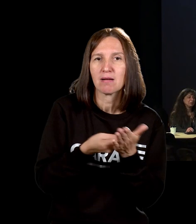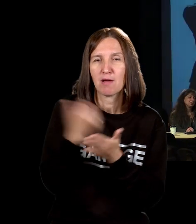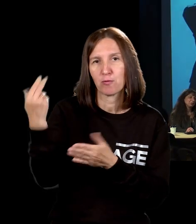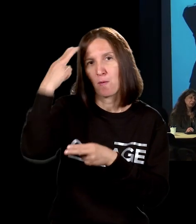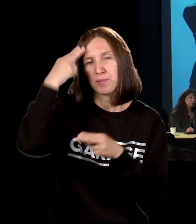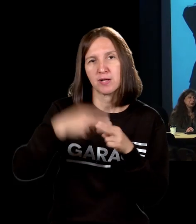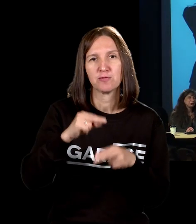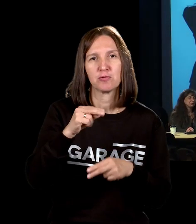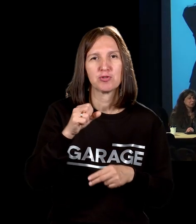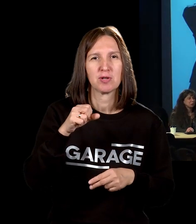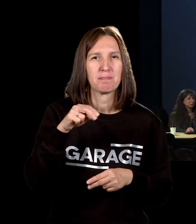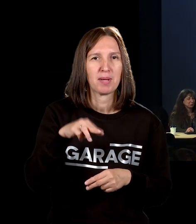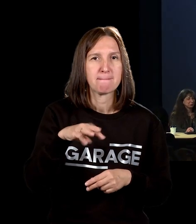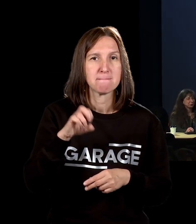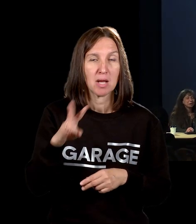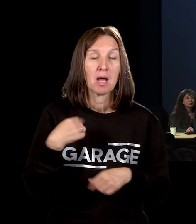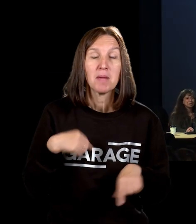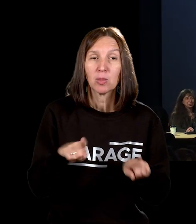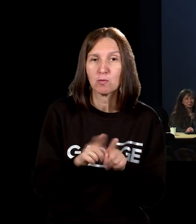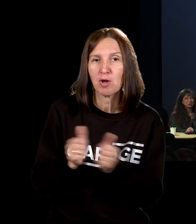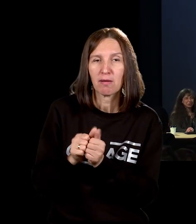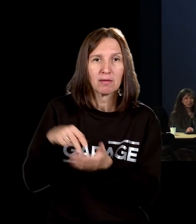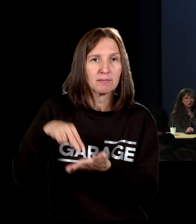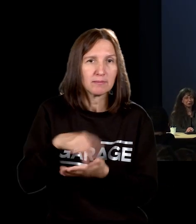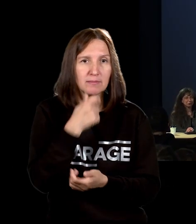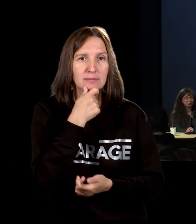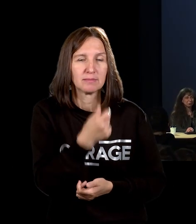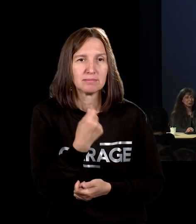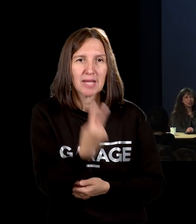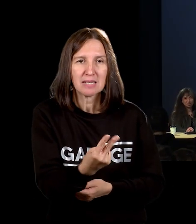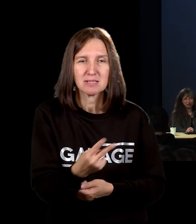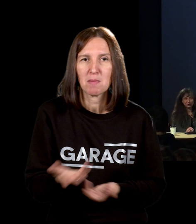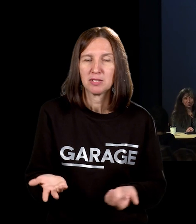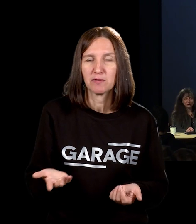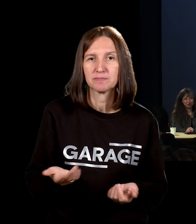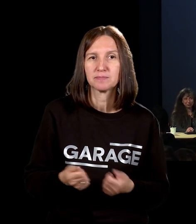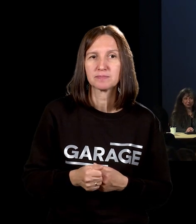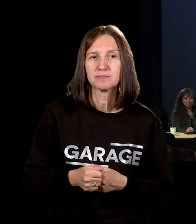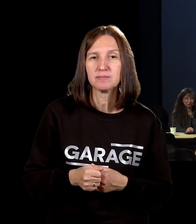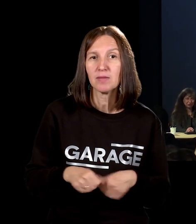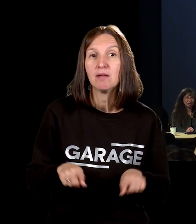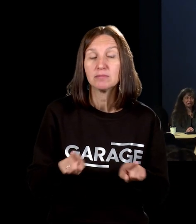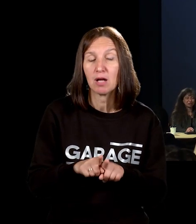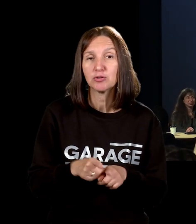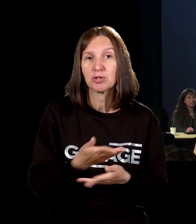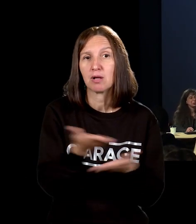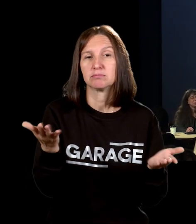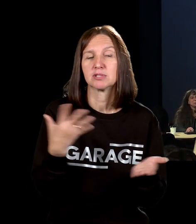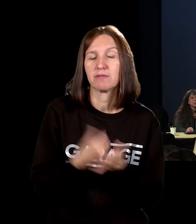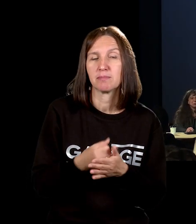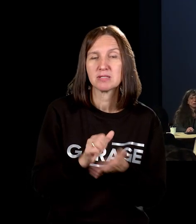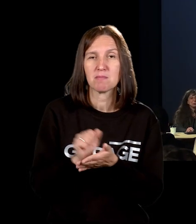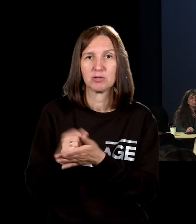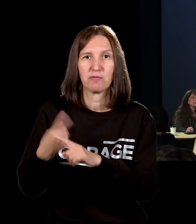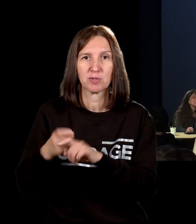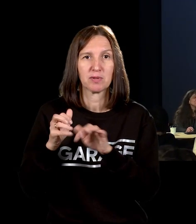Вот. Там же как бы, ну, и занимаются прочими своими фашистскими делами. Там же оказывается, видимо, такой класс, да, этот самый, вот эта